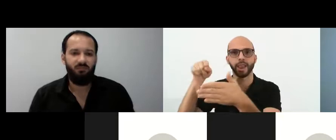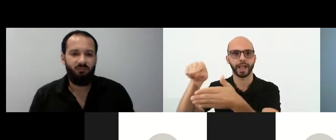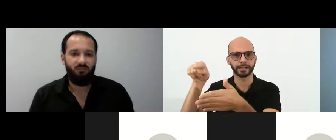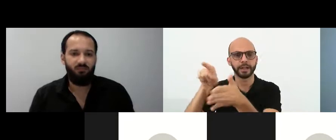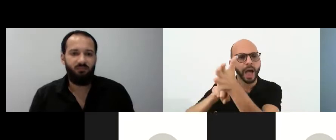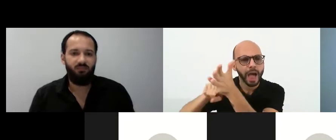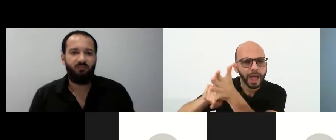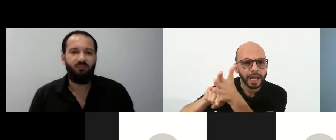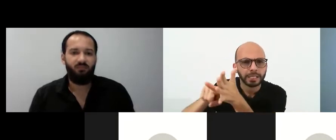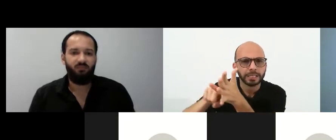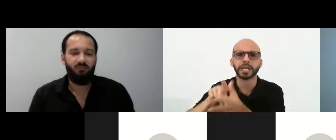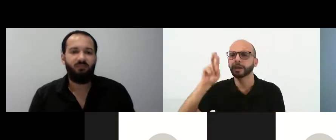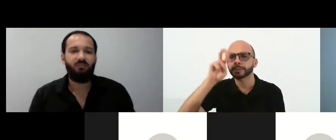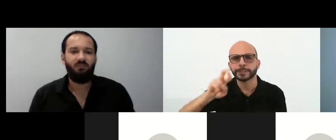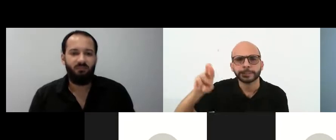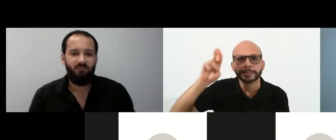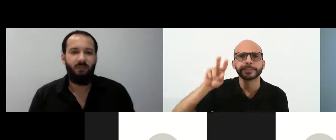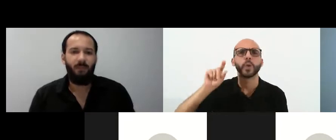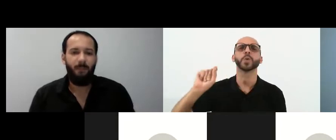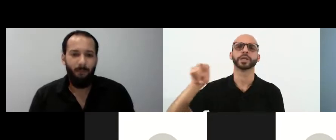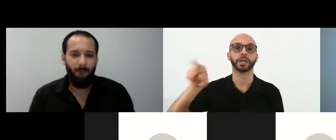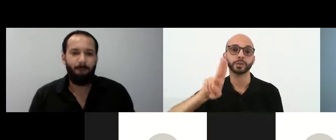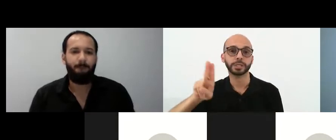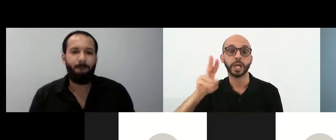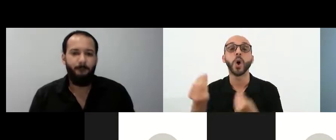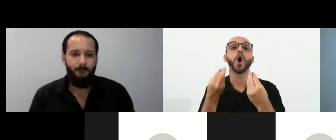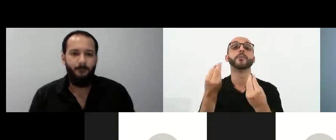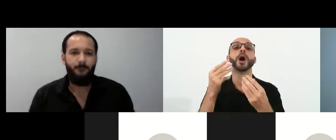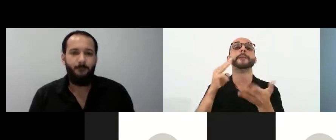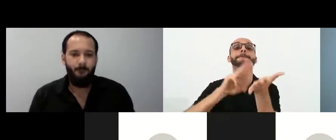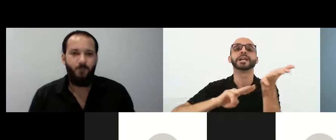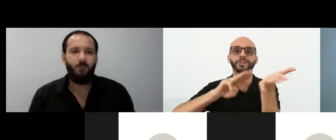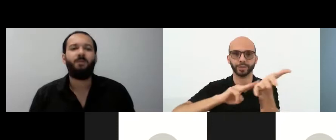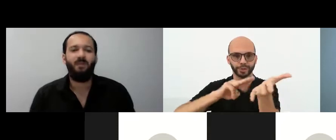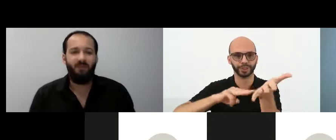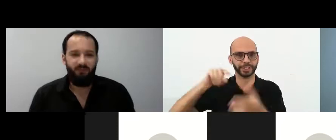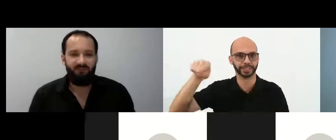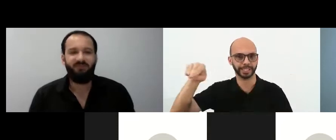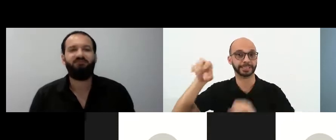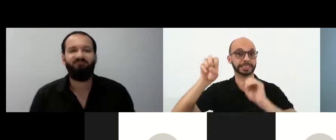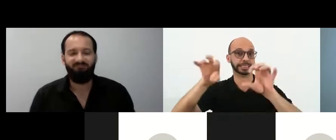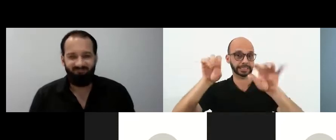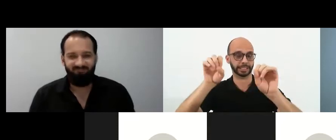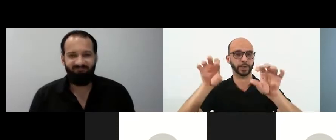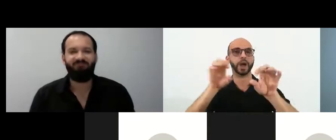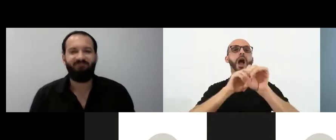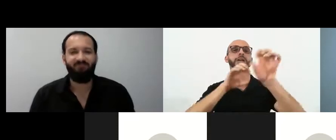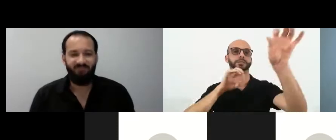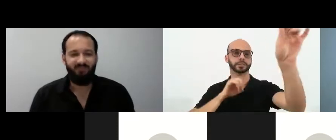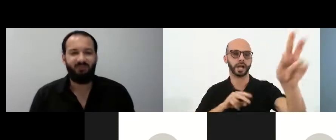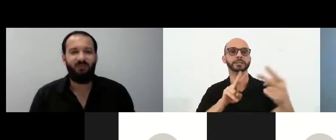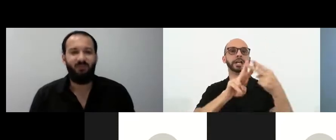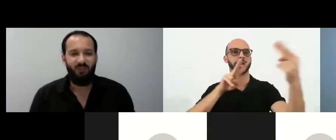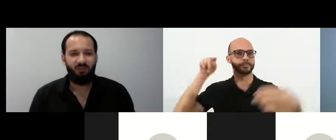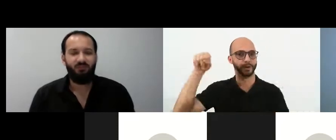nós temos que olhar para isso também, pesquisar, estarmos antenados e saber qual metodologia que eles